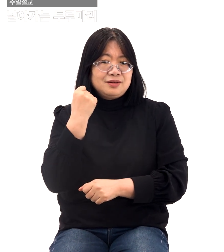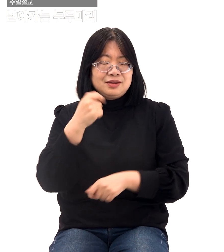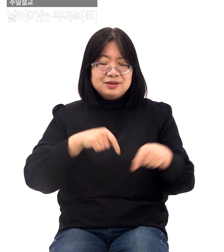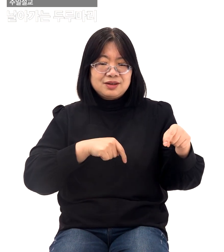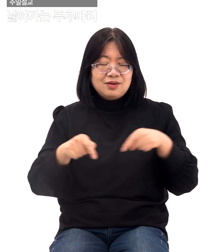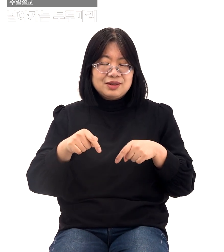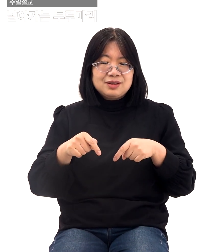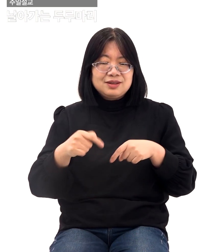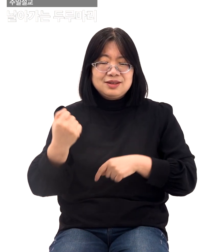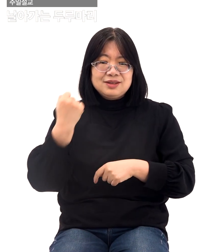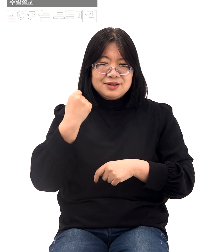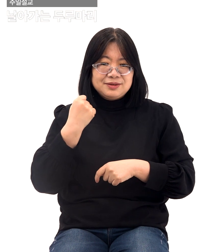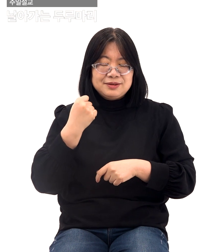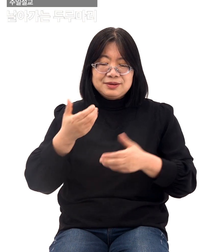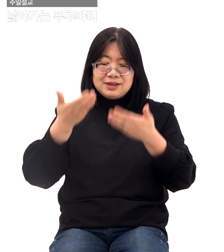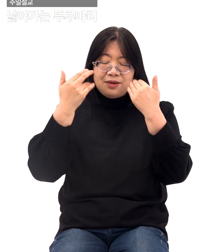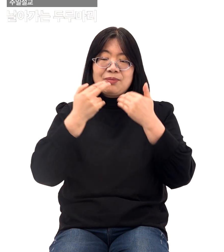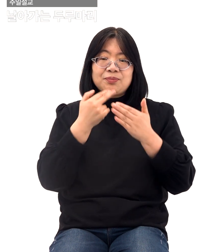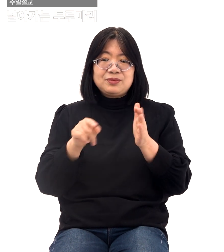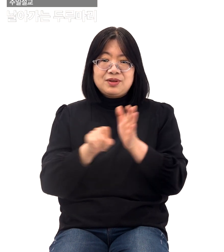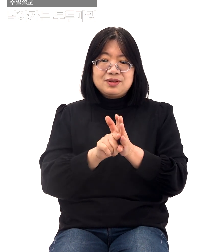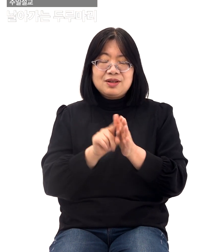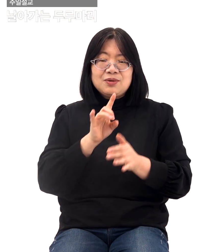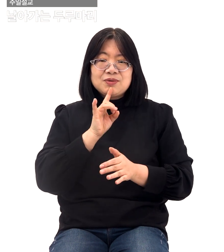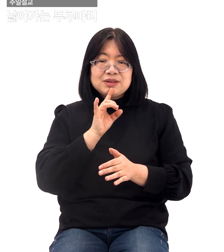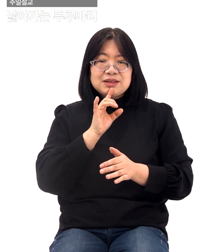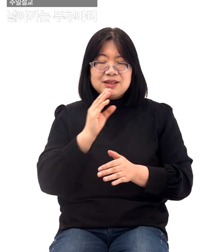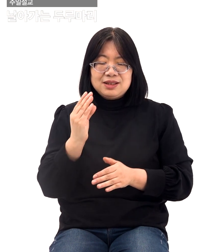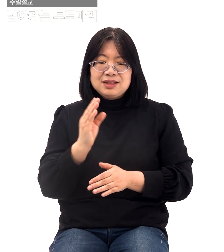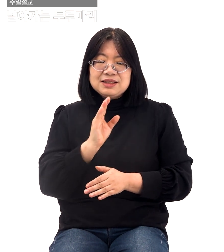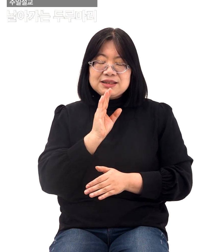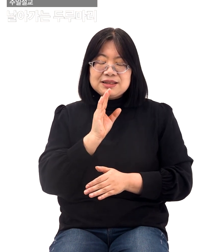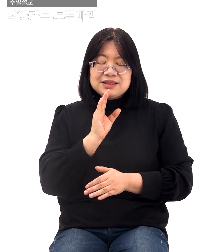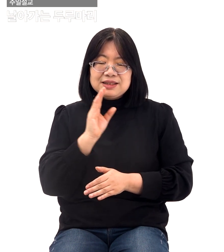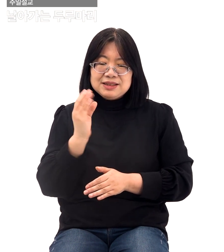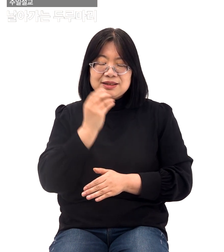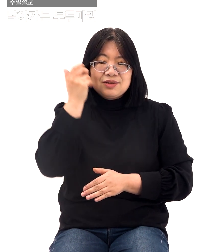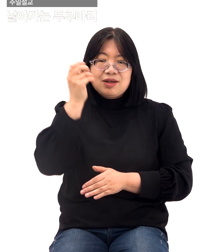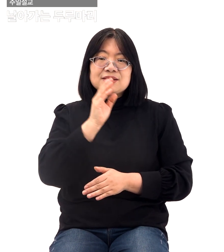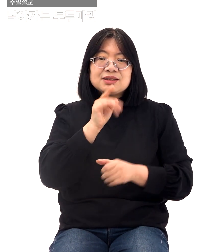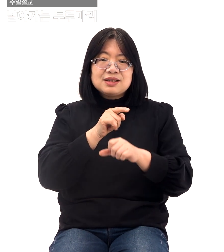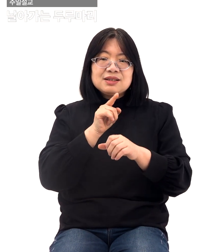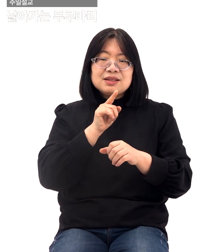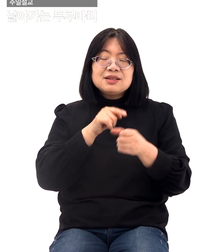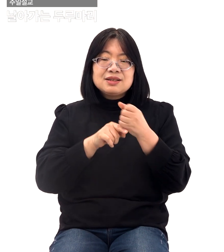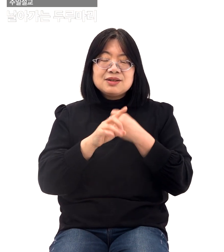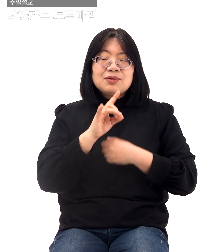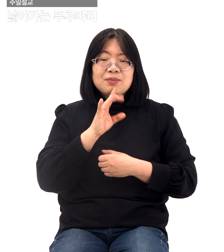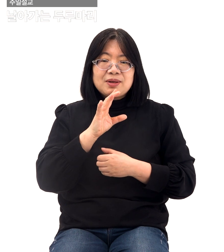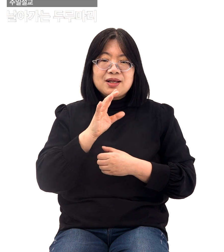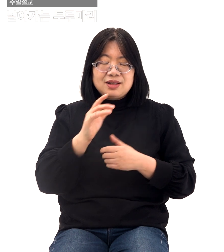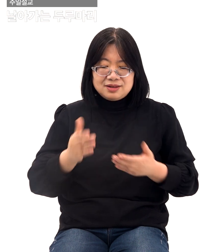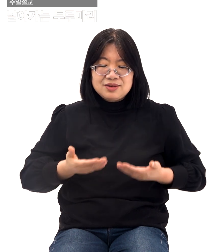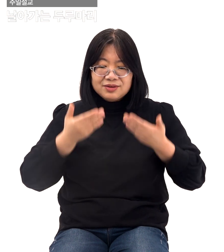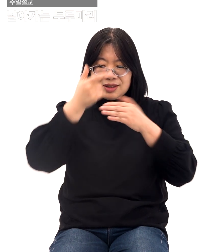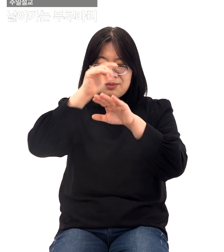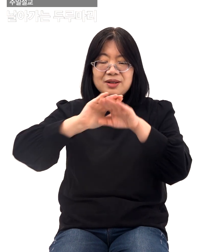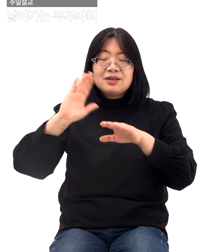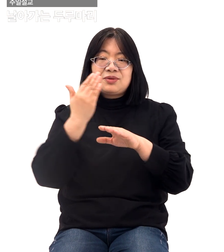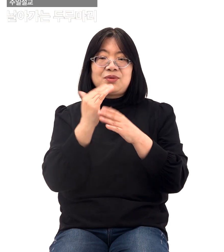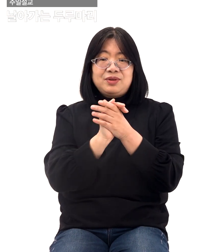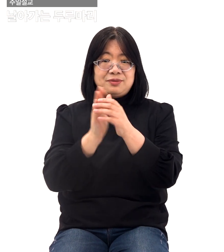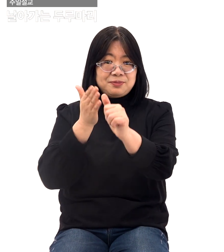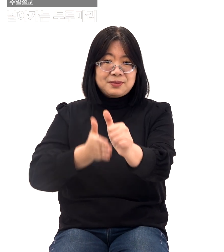정치 집단의 개입이 되지 않도록 오직 신령과 진리로만 드려지는 예배가 되도록 기도해